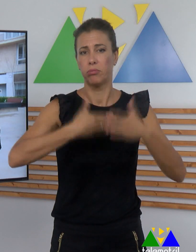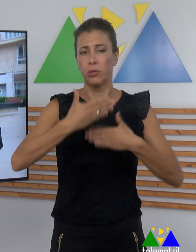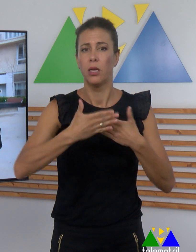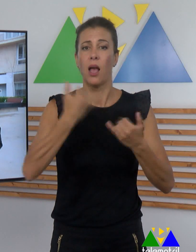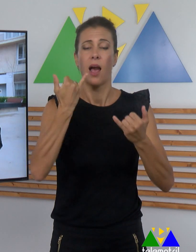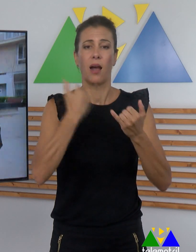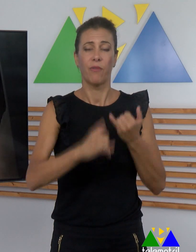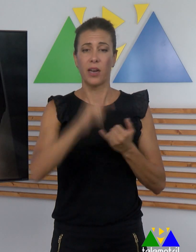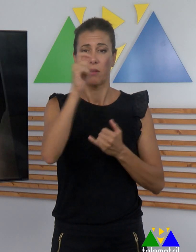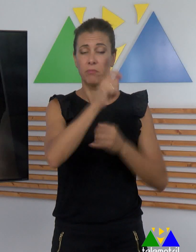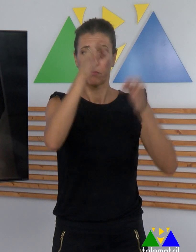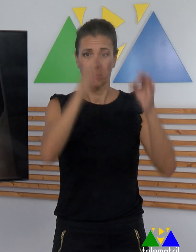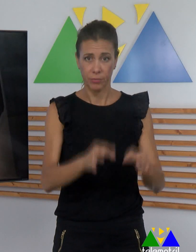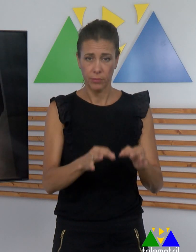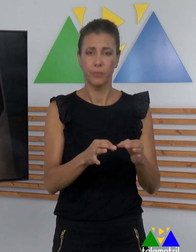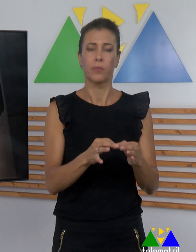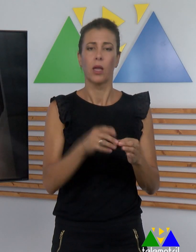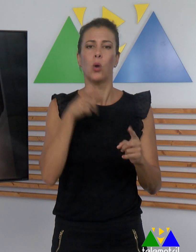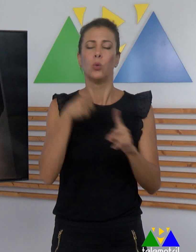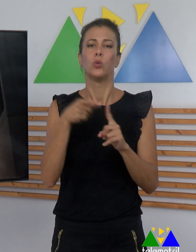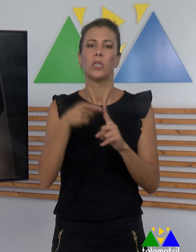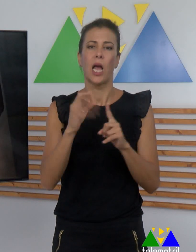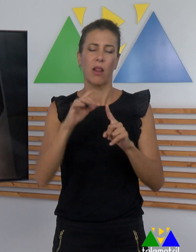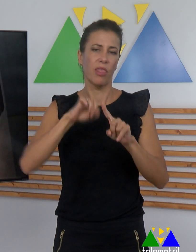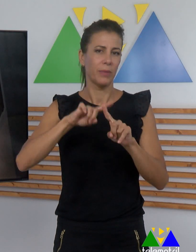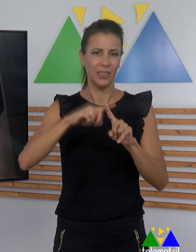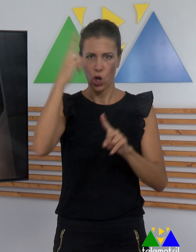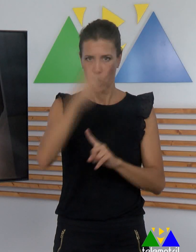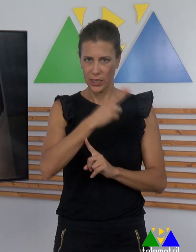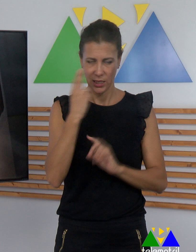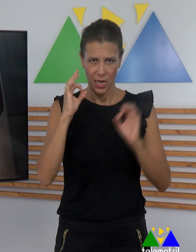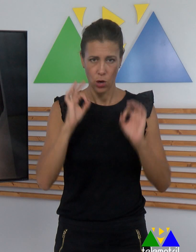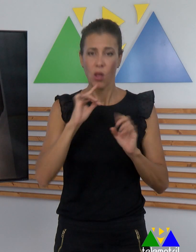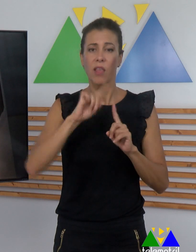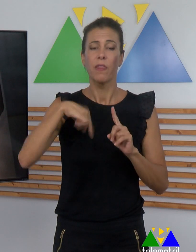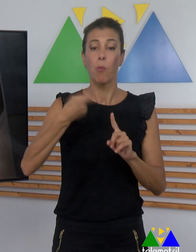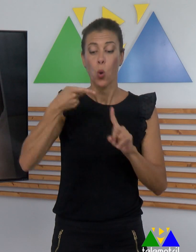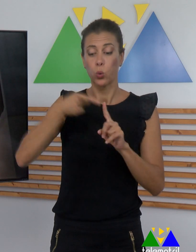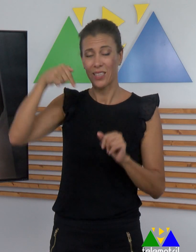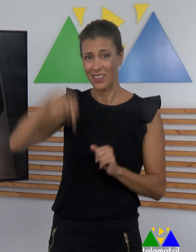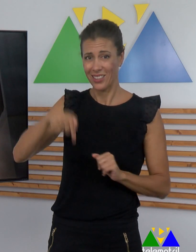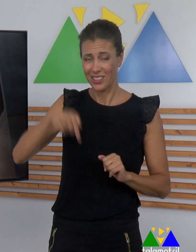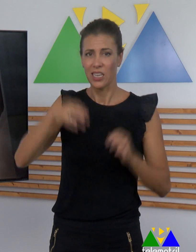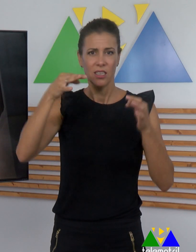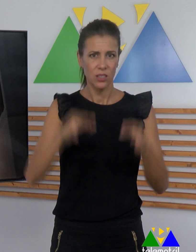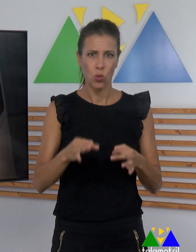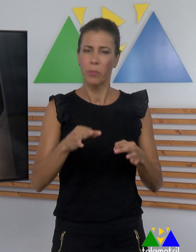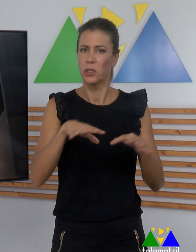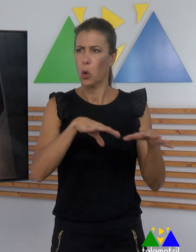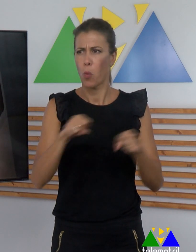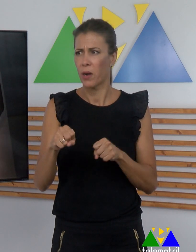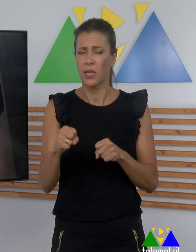sacralizarse y usarse como cementerio cristiano, y después se usa este, que seguramente ocuparía